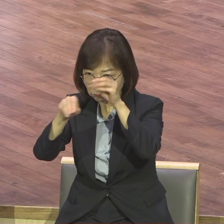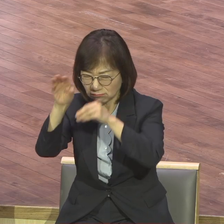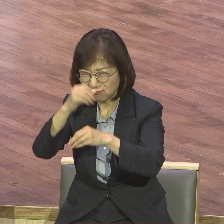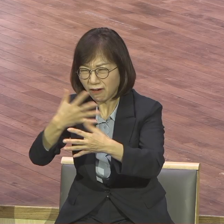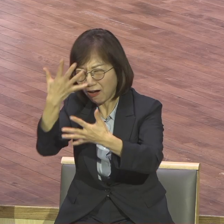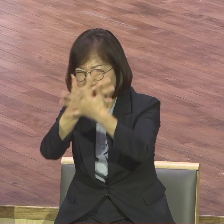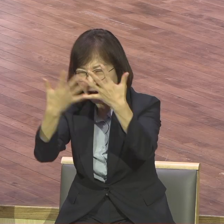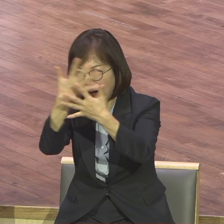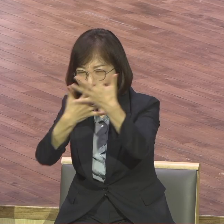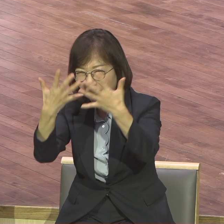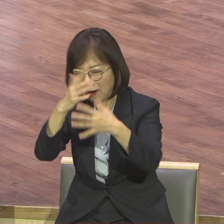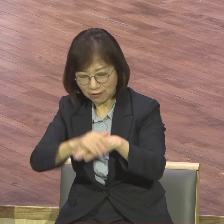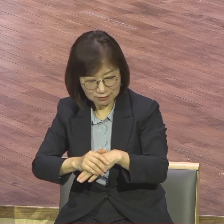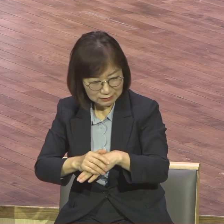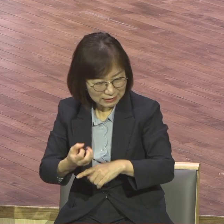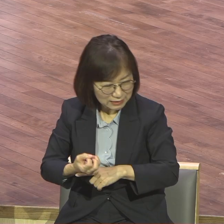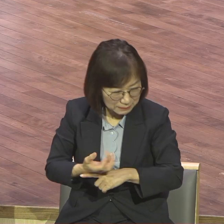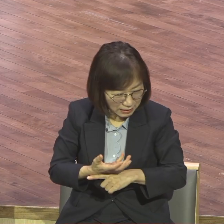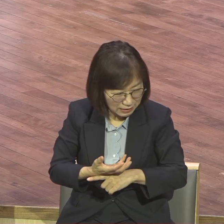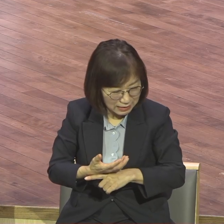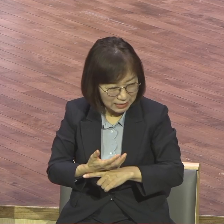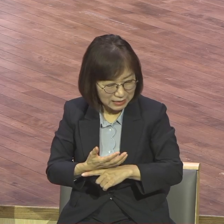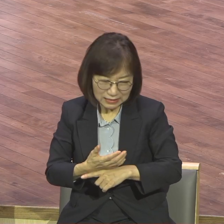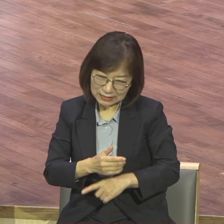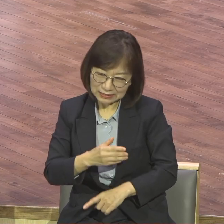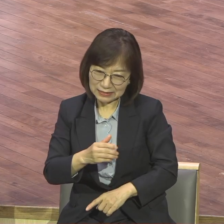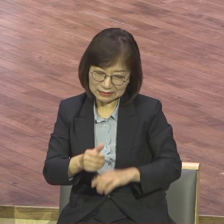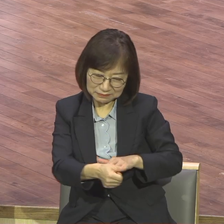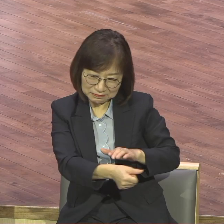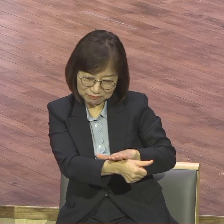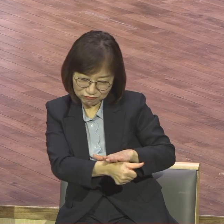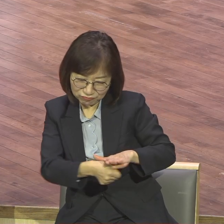되니까 말하니까 확신이 없어진단 말이에요. 여러분.